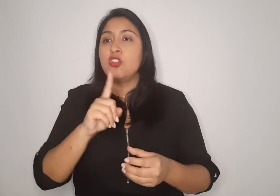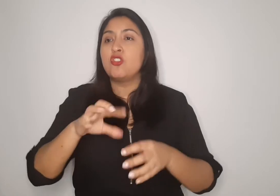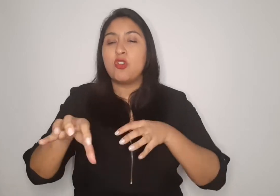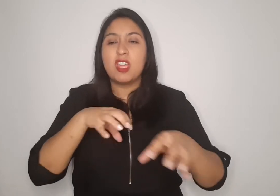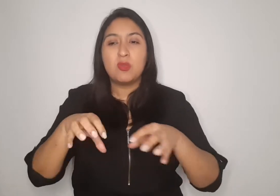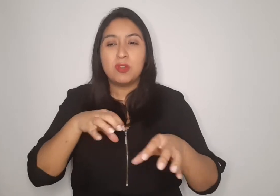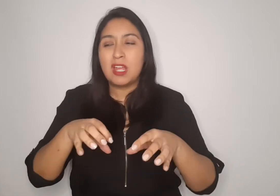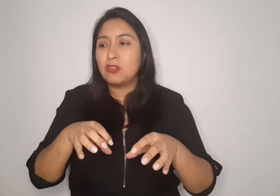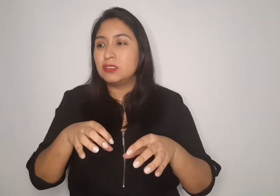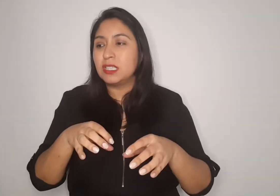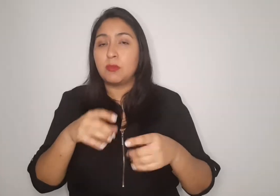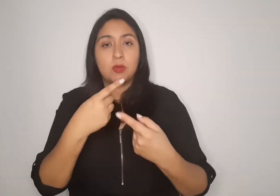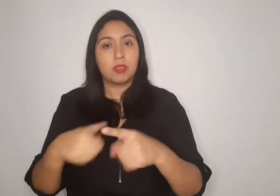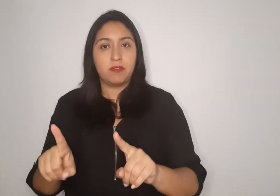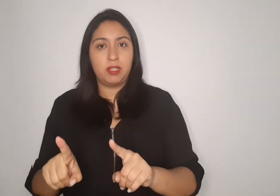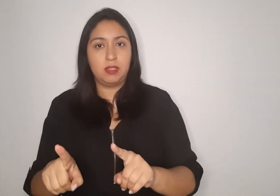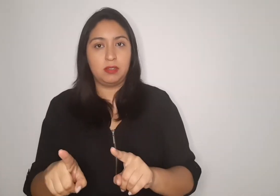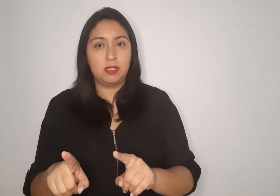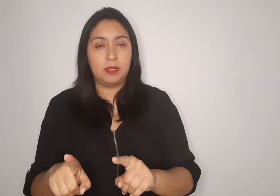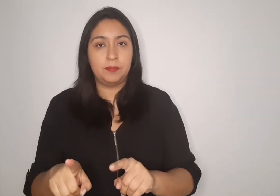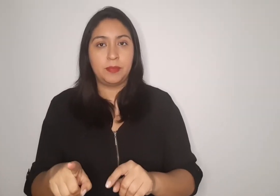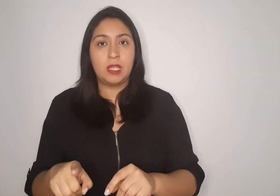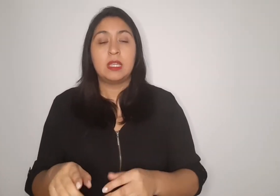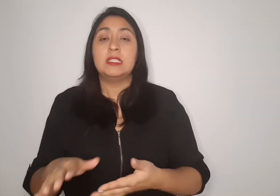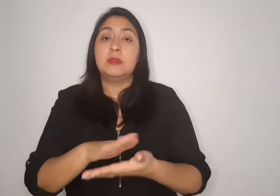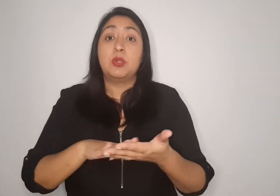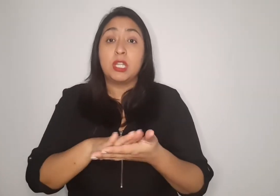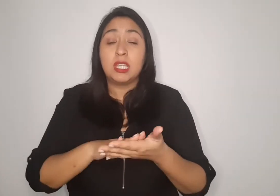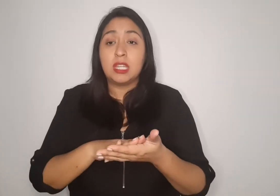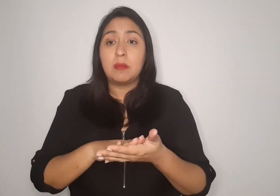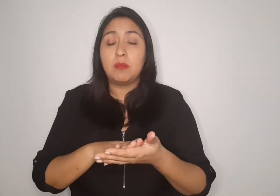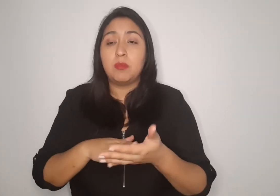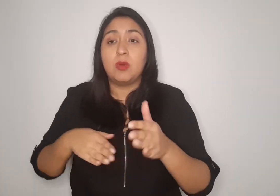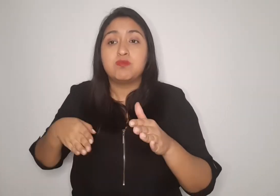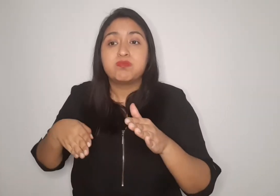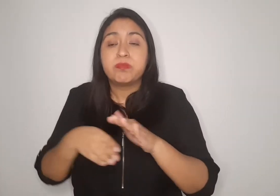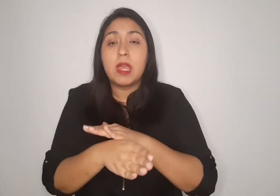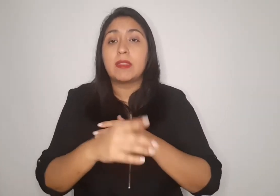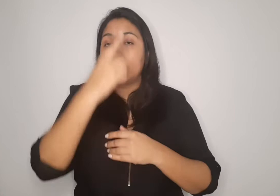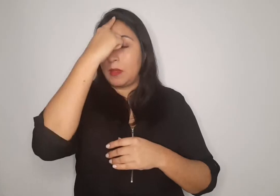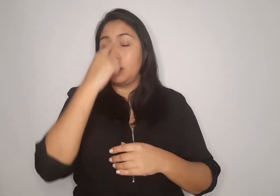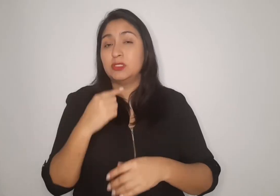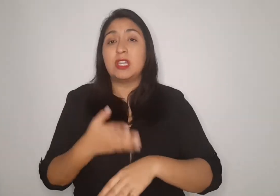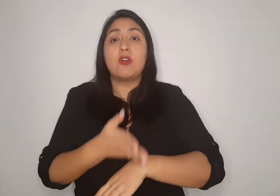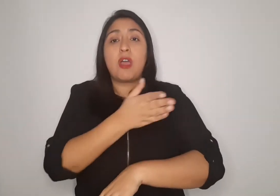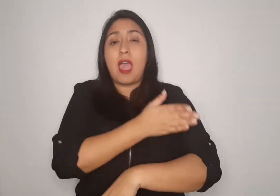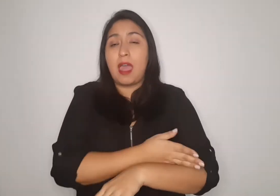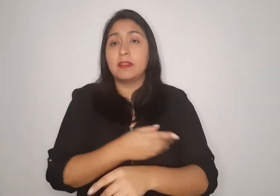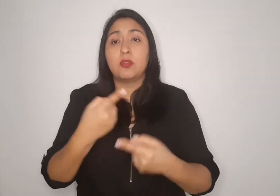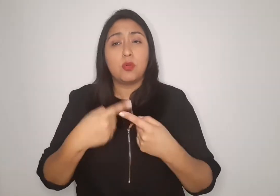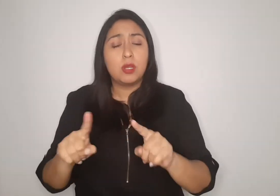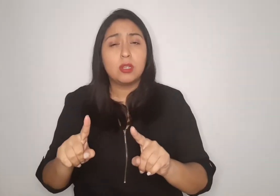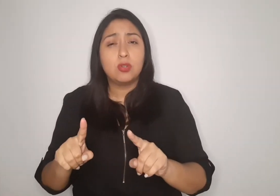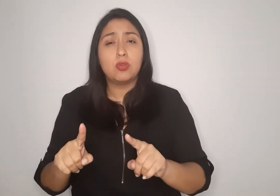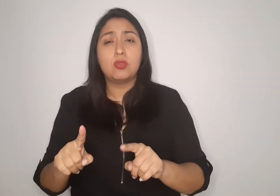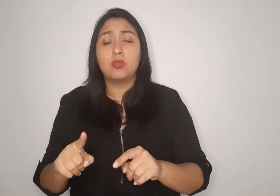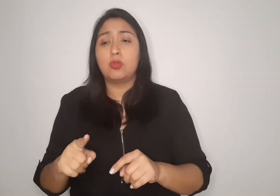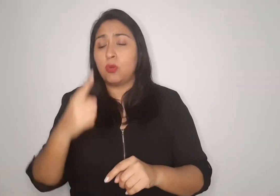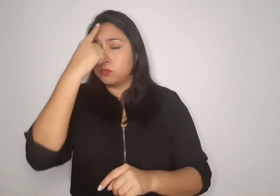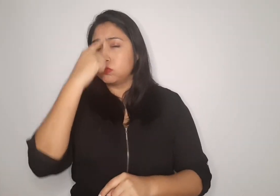hubieran entrado al museo antes o a exhibiciones en otros museos arqueológicos, hay algo que se les desencaja.